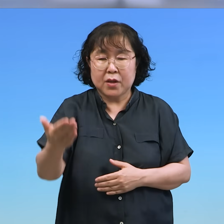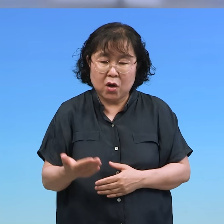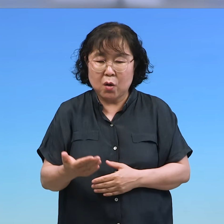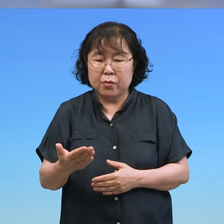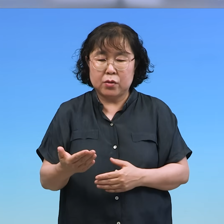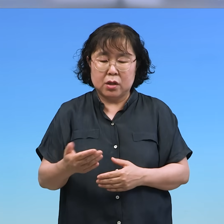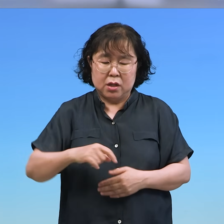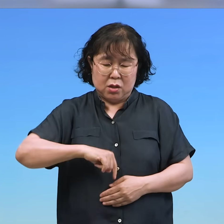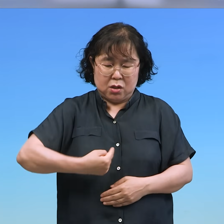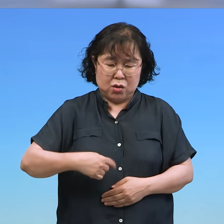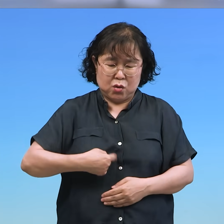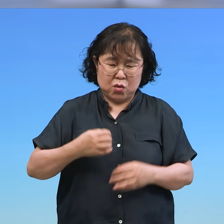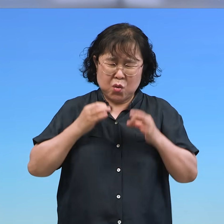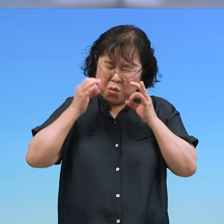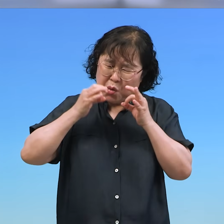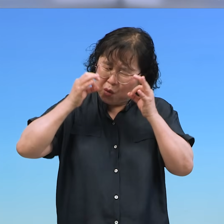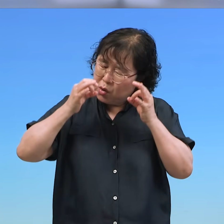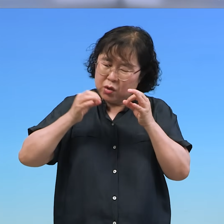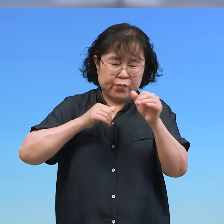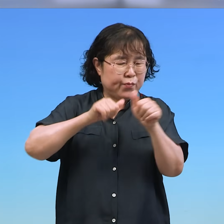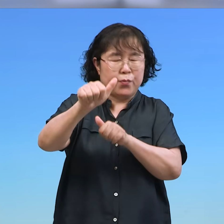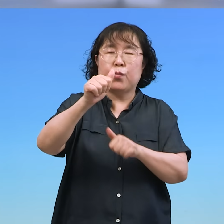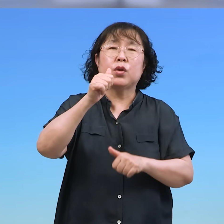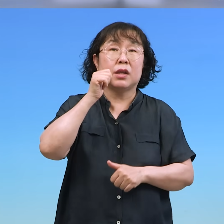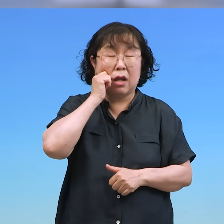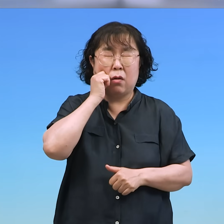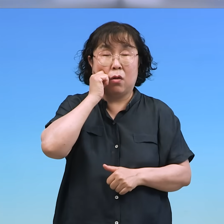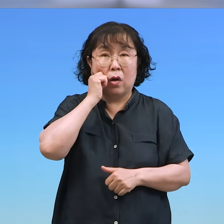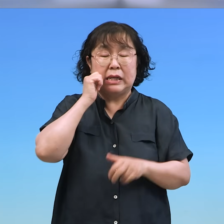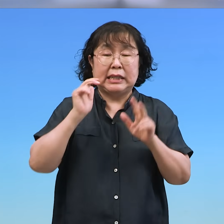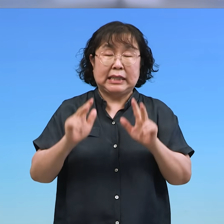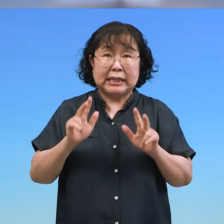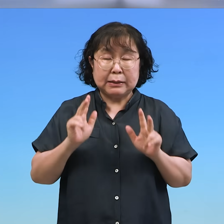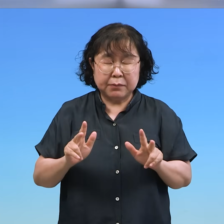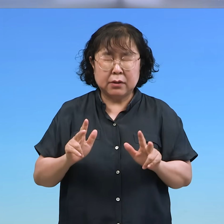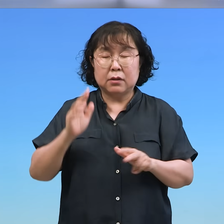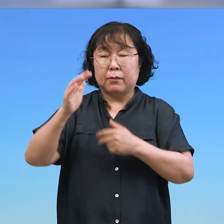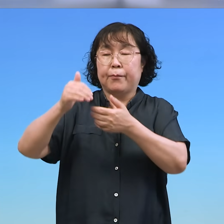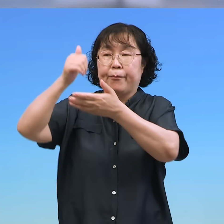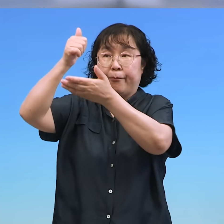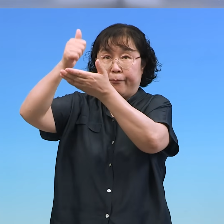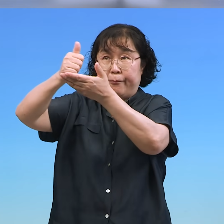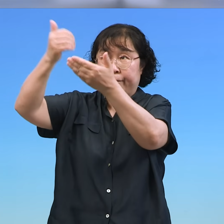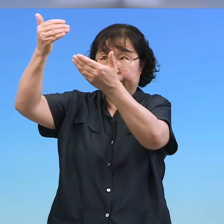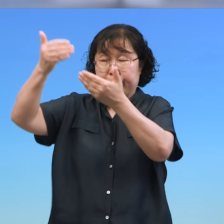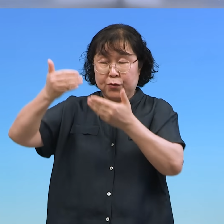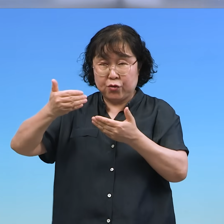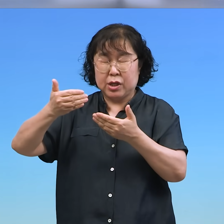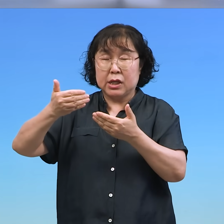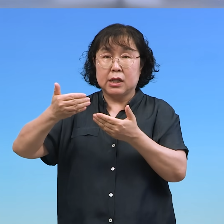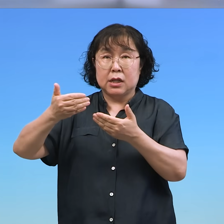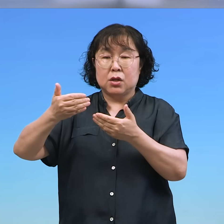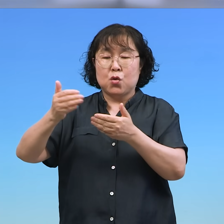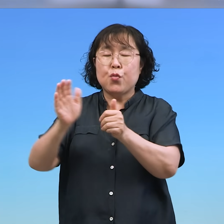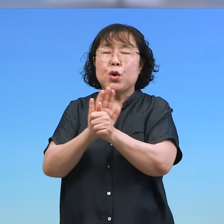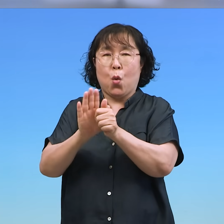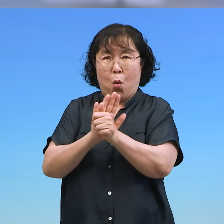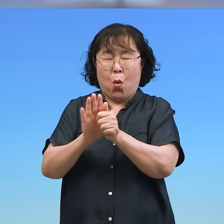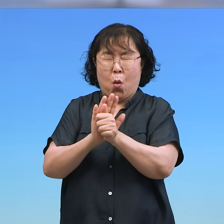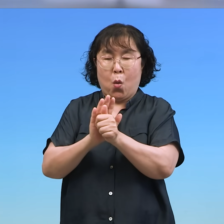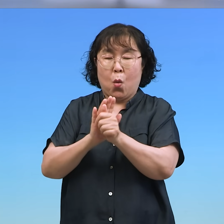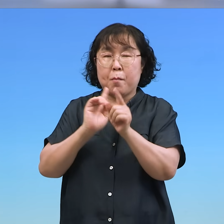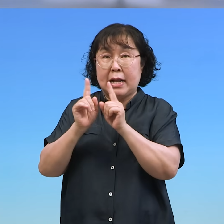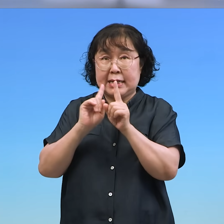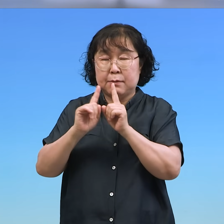여러분 힘으로 그거 헤쳐나가려고 그 고생을 하세요? 지금이야말로 이제 하나님 주시는 이 11절